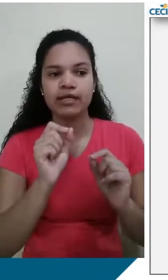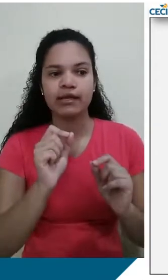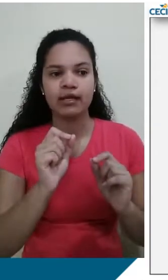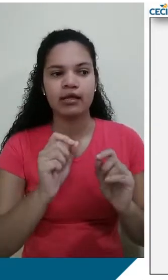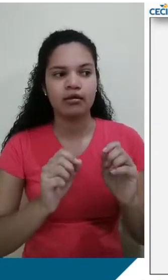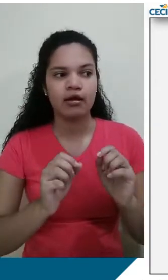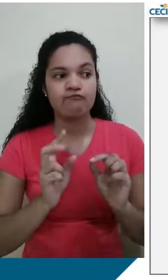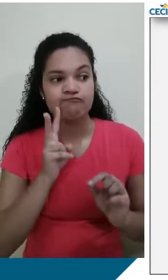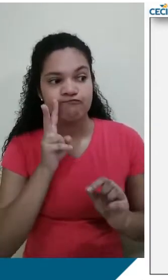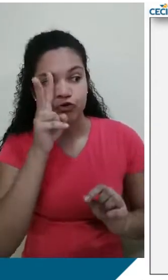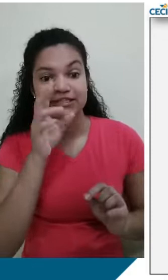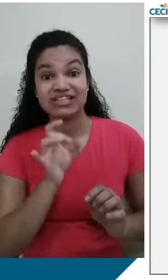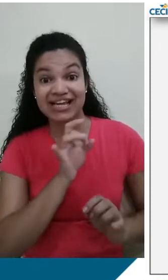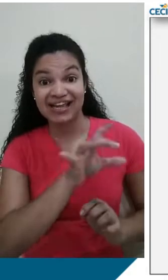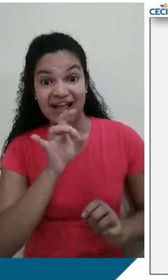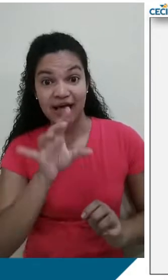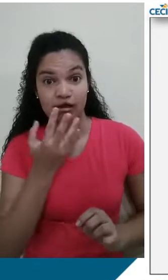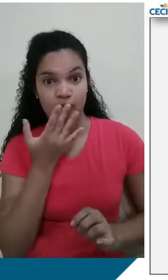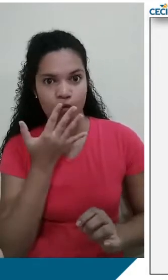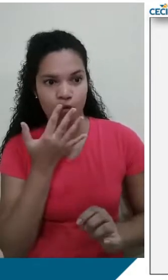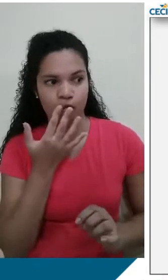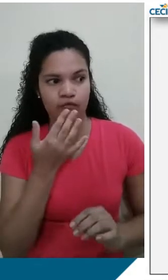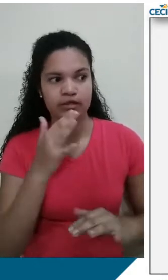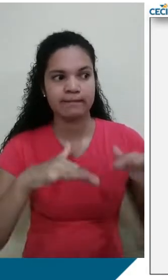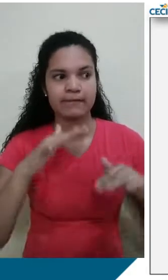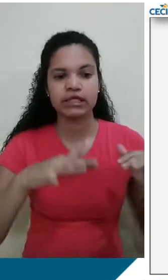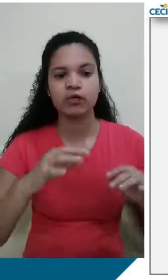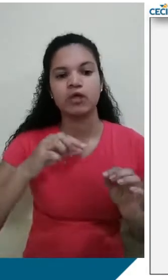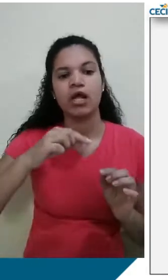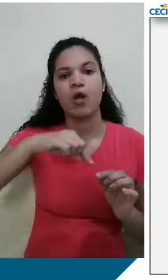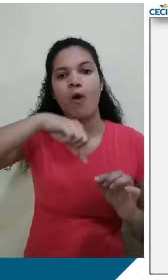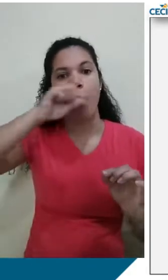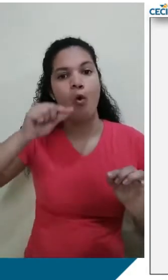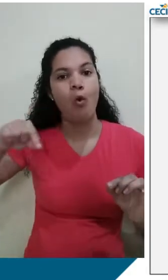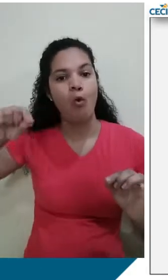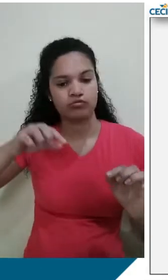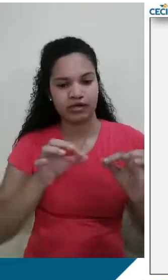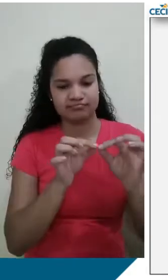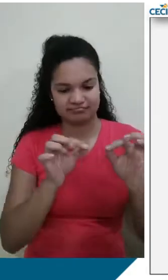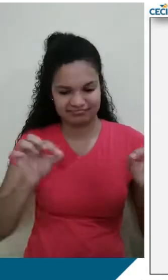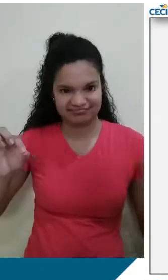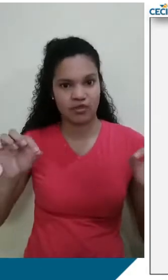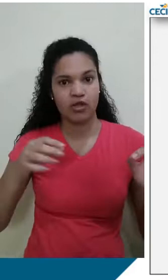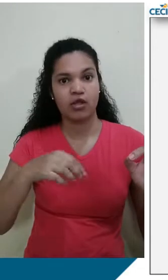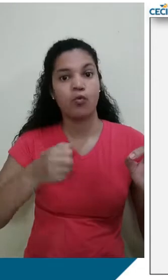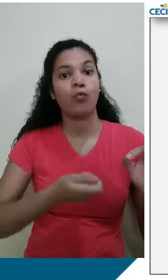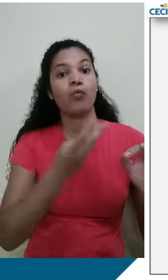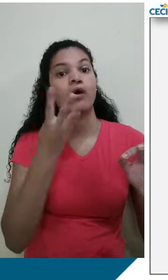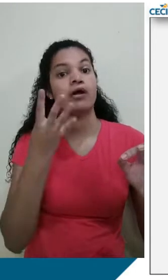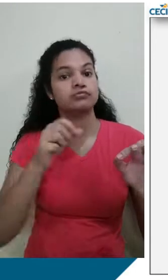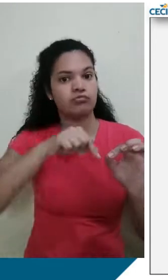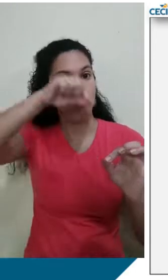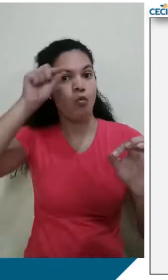ativação de cada pigmento em função do comprimento de onda que atinge os neurônios